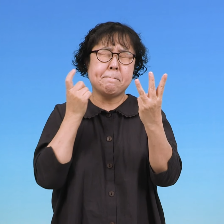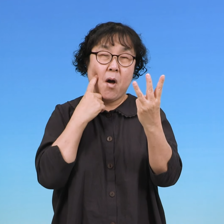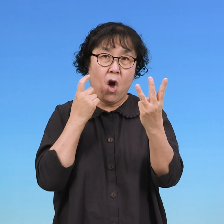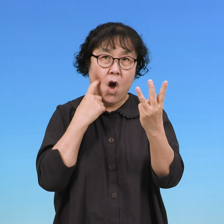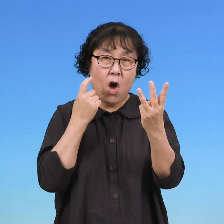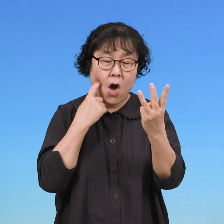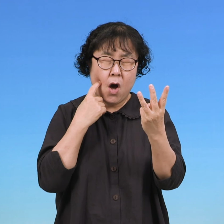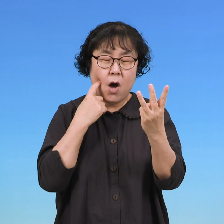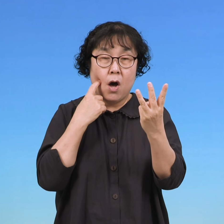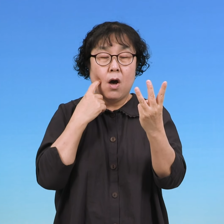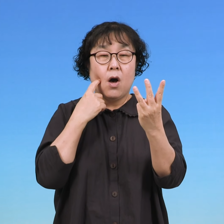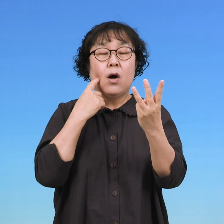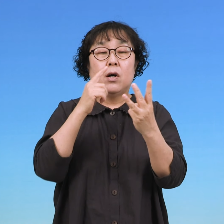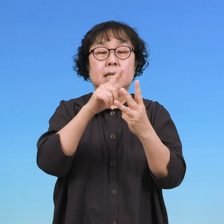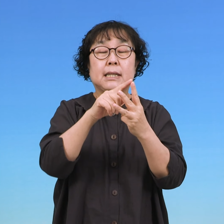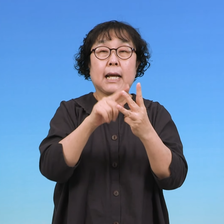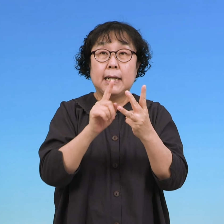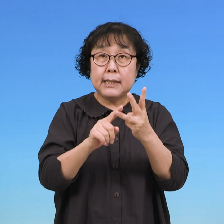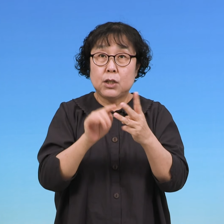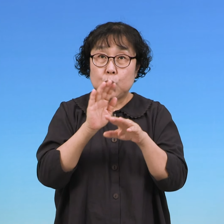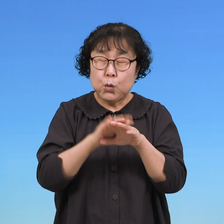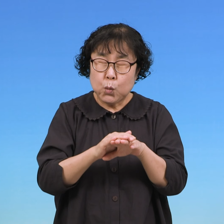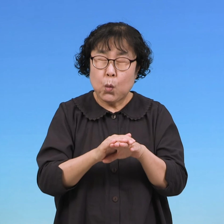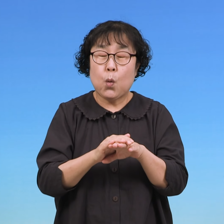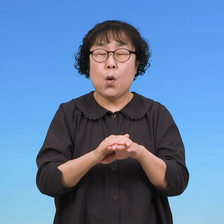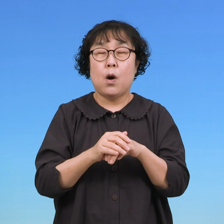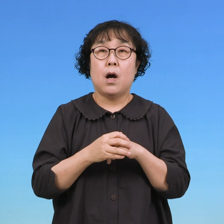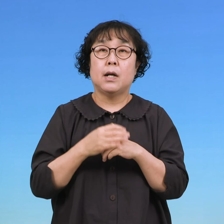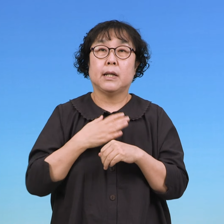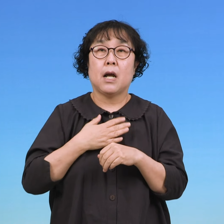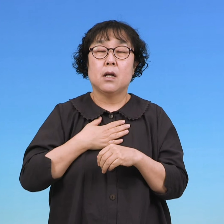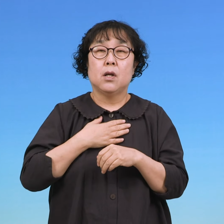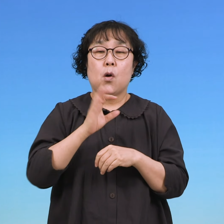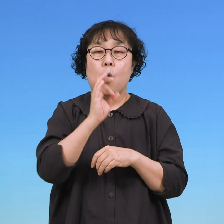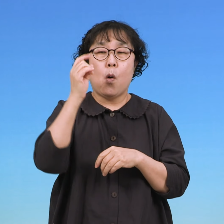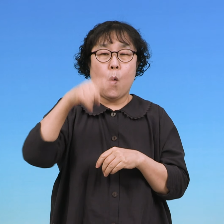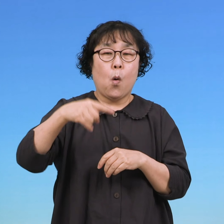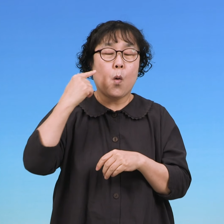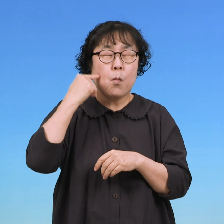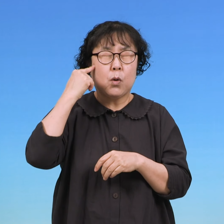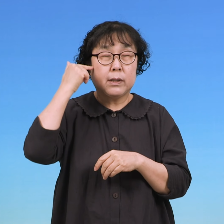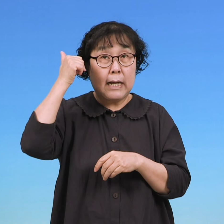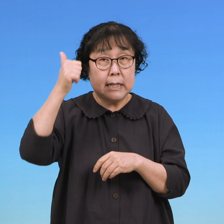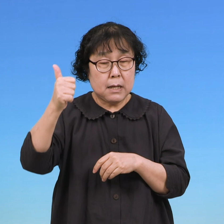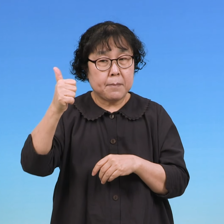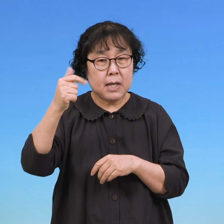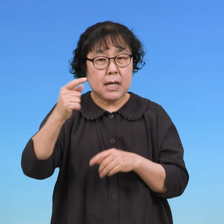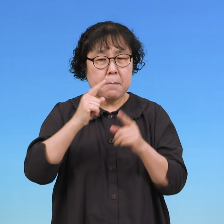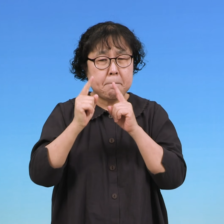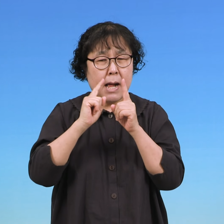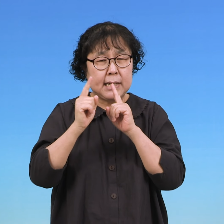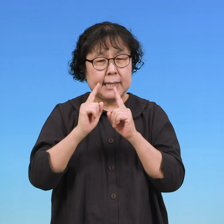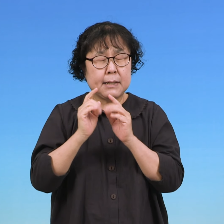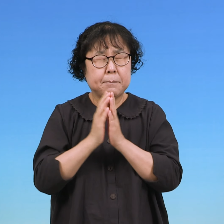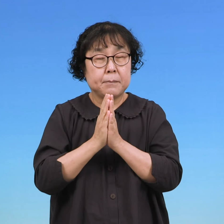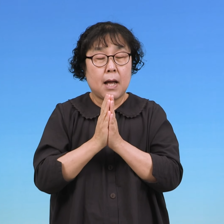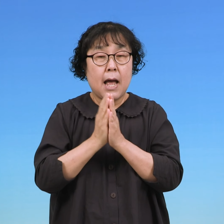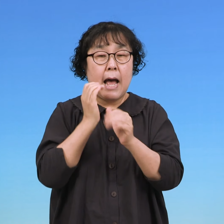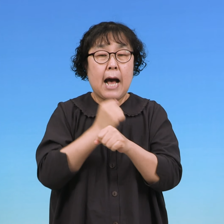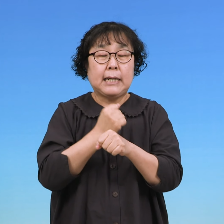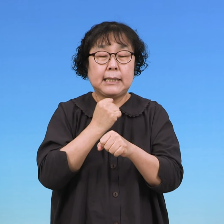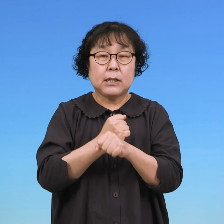삼허, 허수, 허세, 허상을 놓고 참 목사님이 이 말씀을 주신 게 이게 뭐 20, 30년